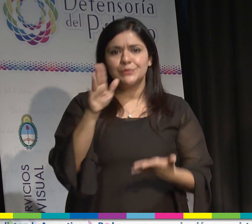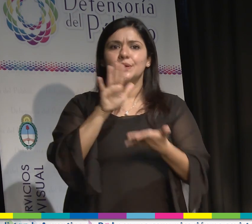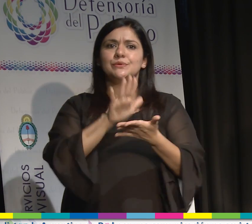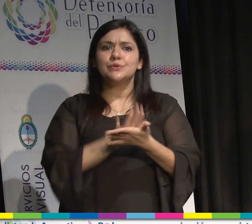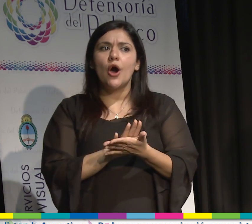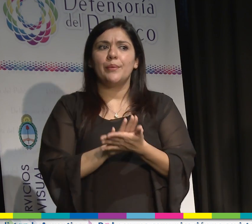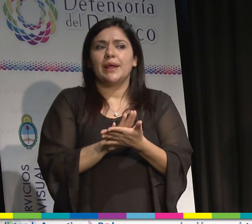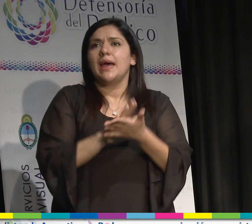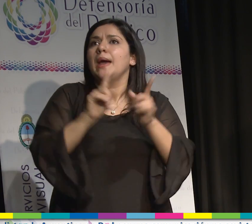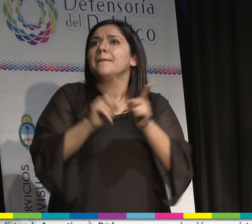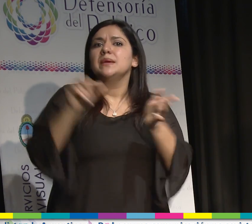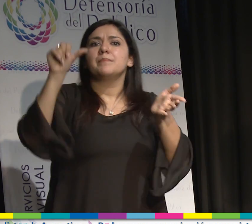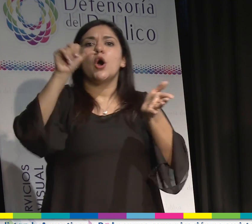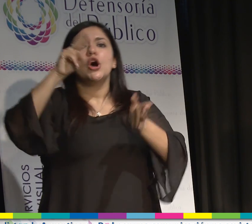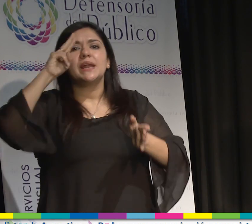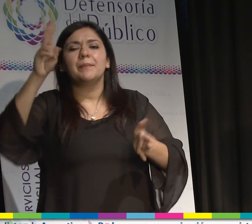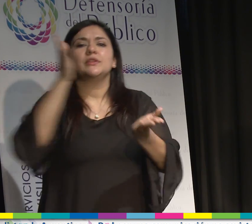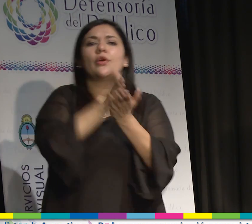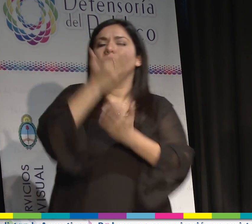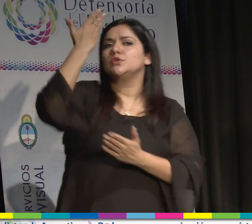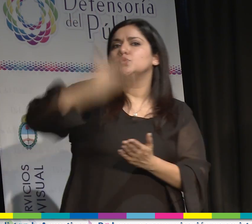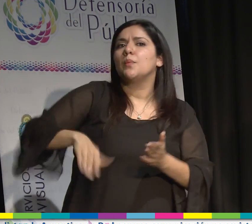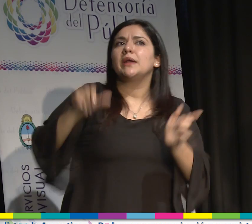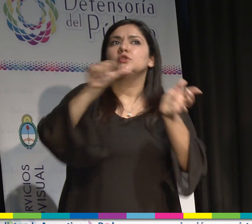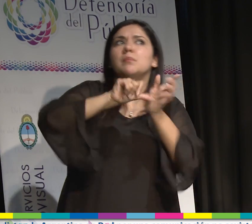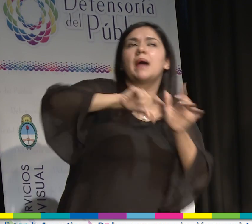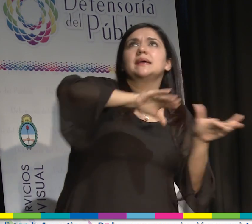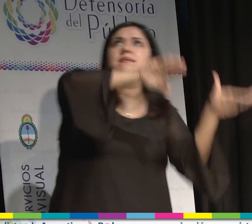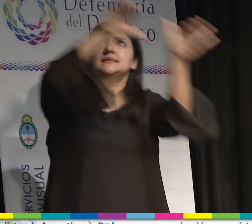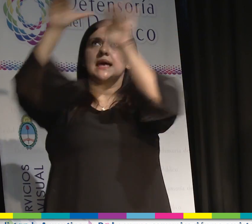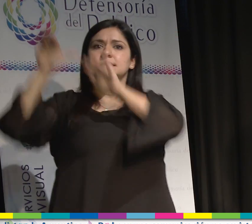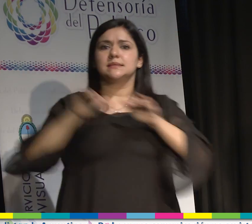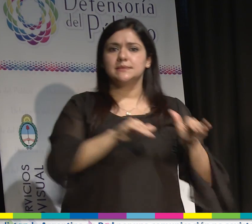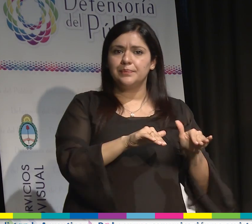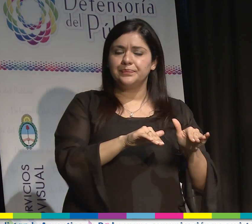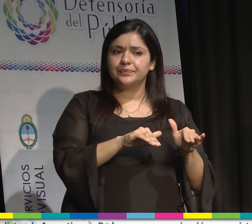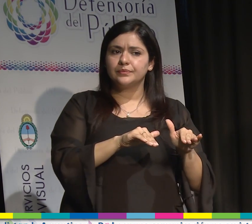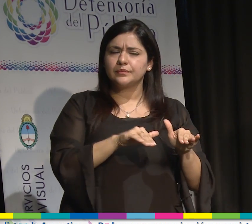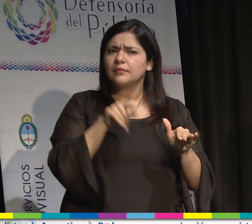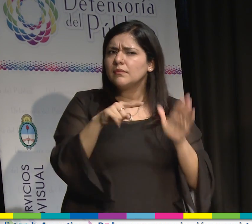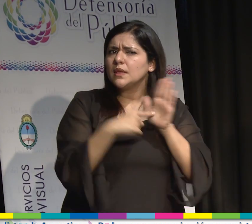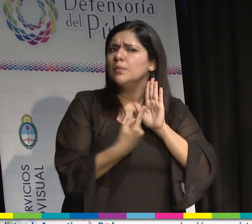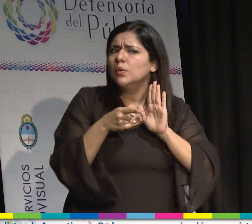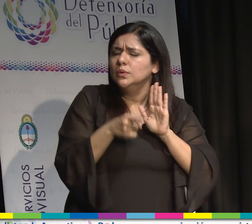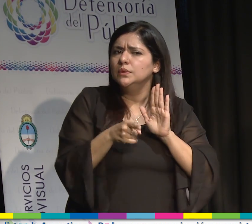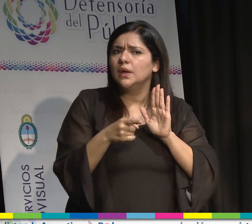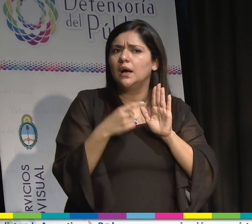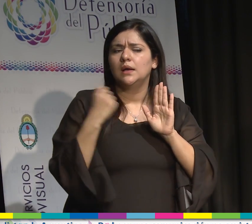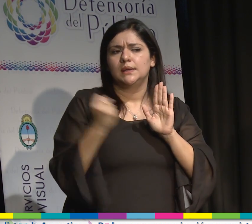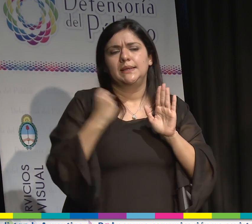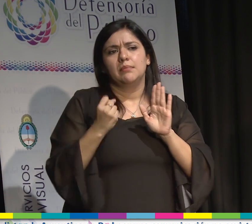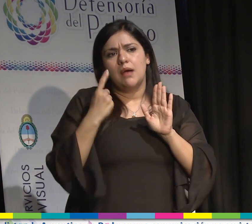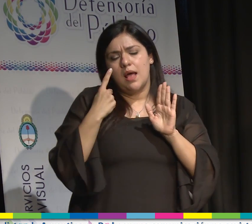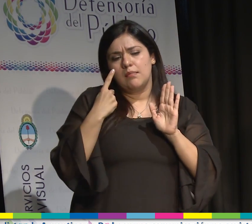internacionales del respeto a los derechos humanos en este punto específicamente nos queremos detener para